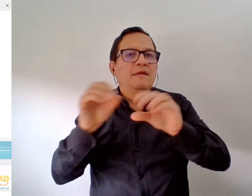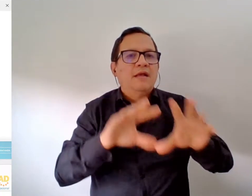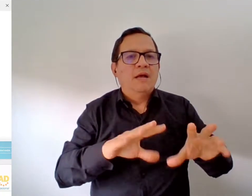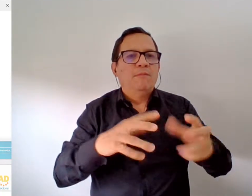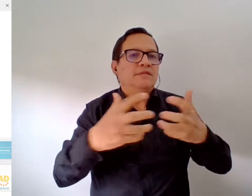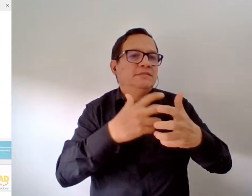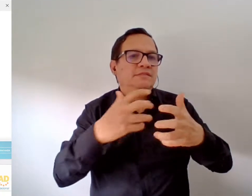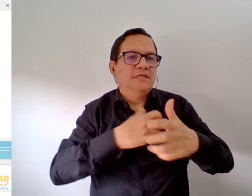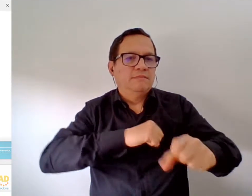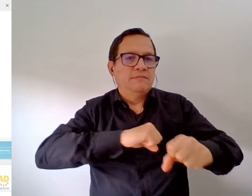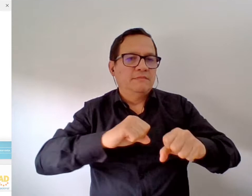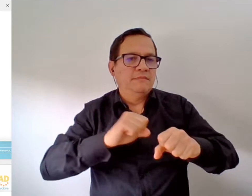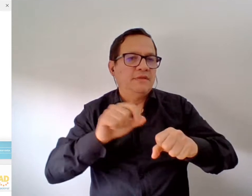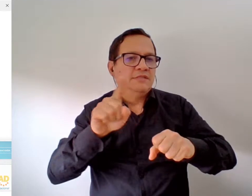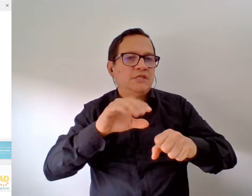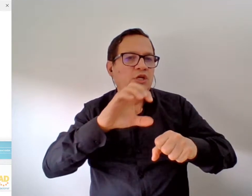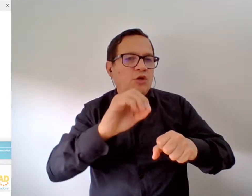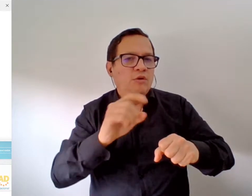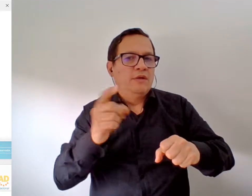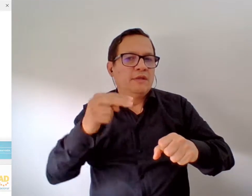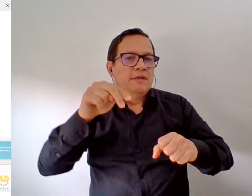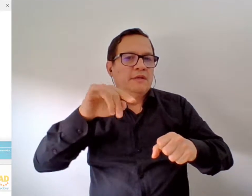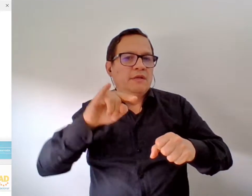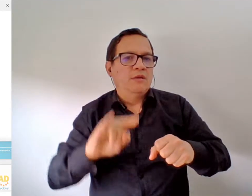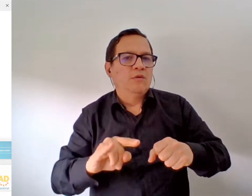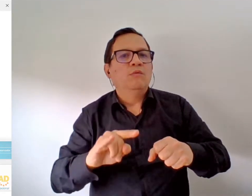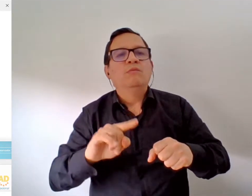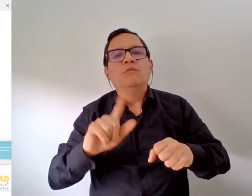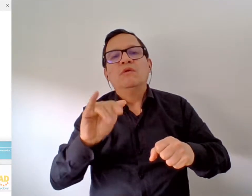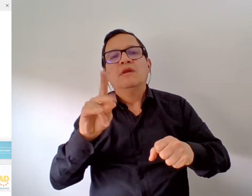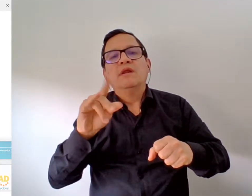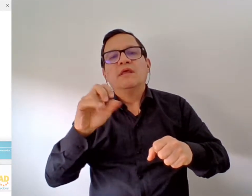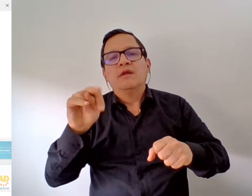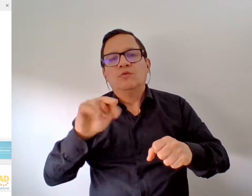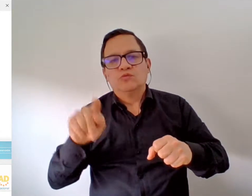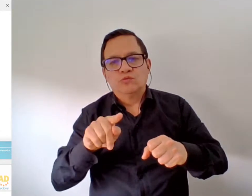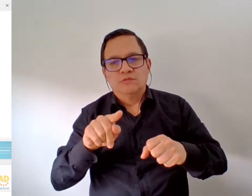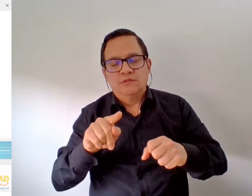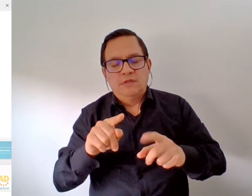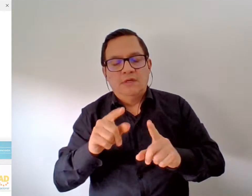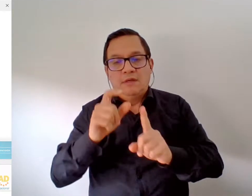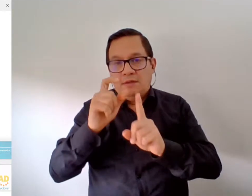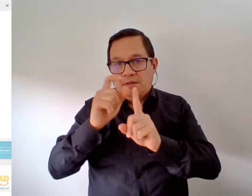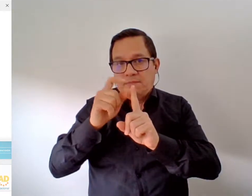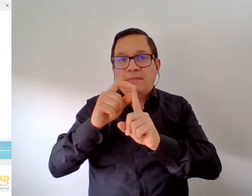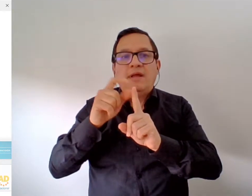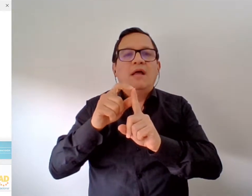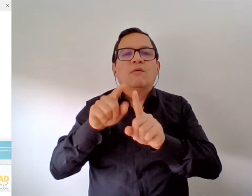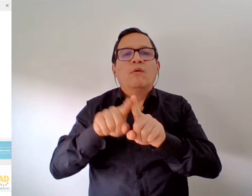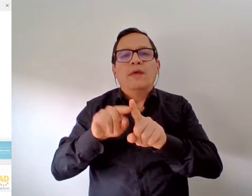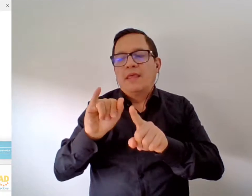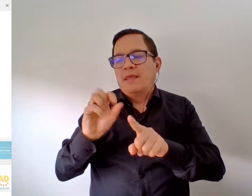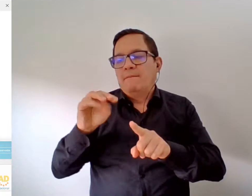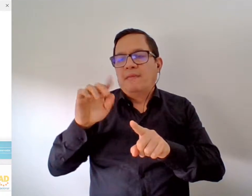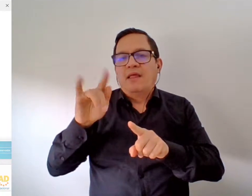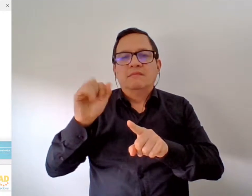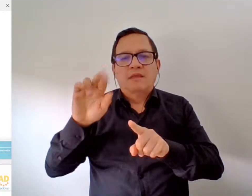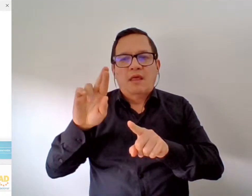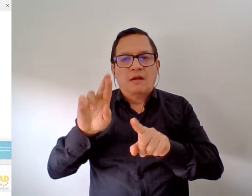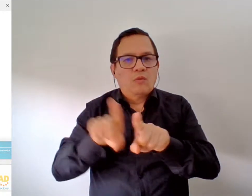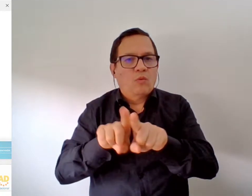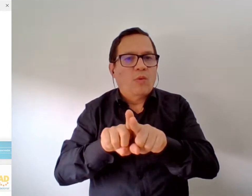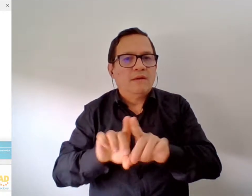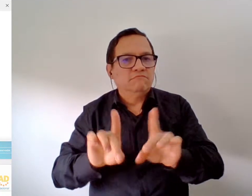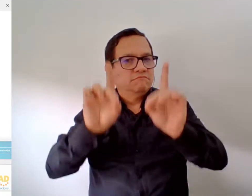NU/Linux. Implantar significa que la decisión está tomada, pero antes de ejecutarla,